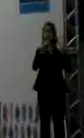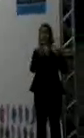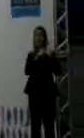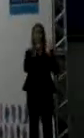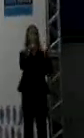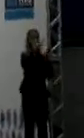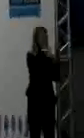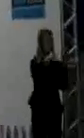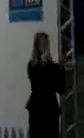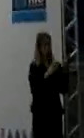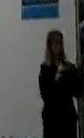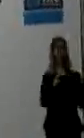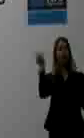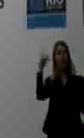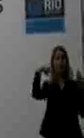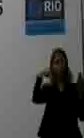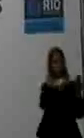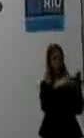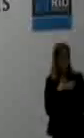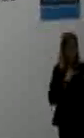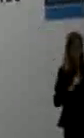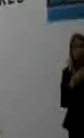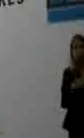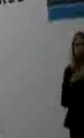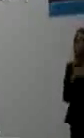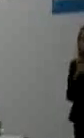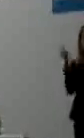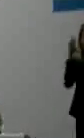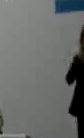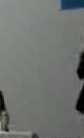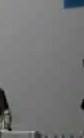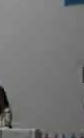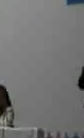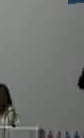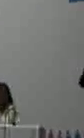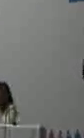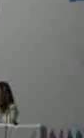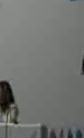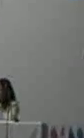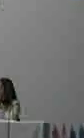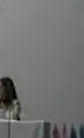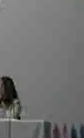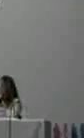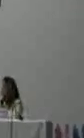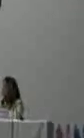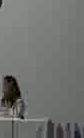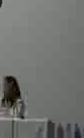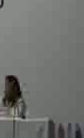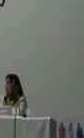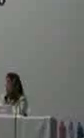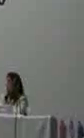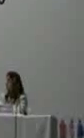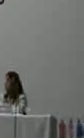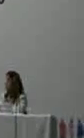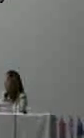para cumprir. Juiz não gostou? Não importa, tem que cumprir. Não é para ele gostar? Lei é para cumprir, não é para gostar, não é? Então, no caso,